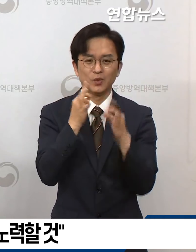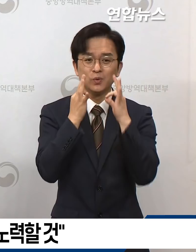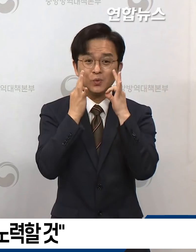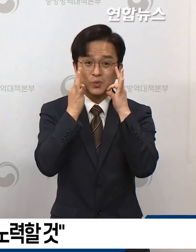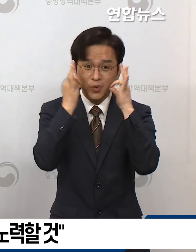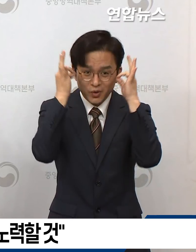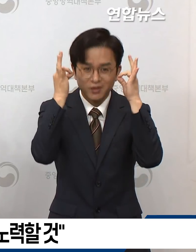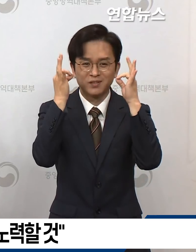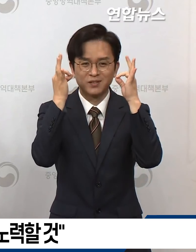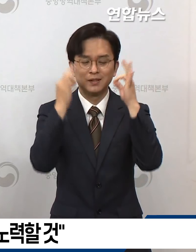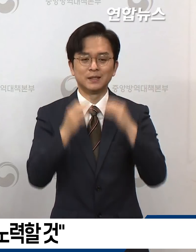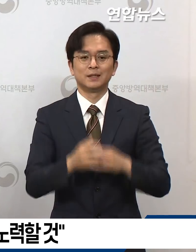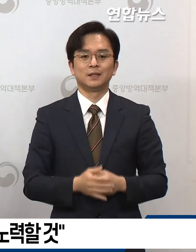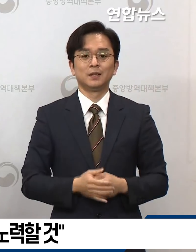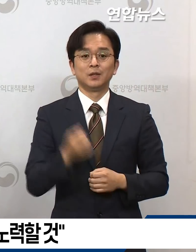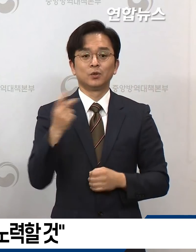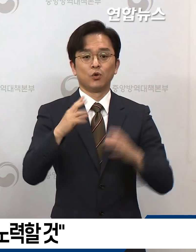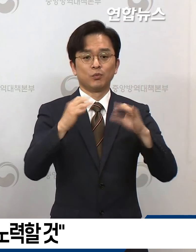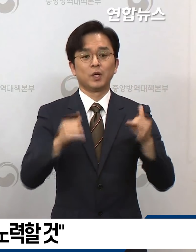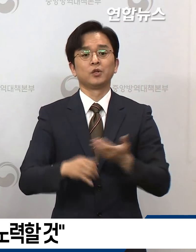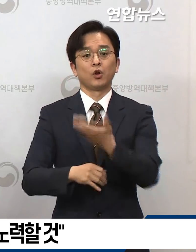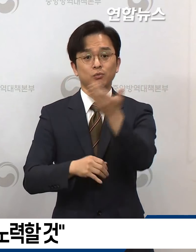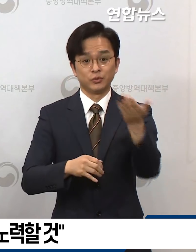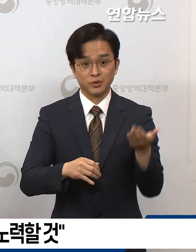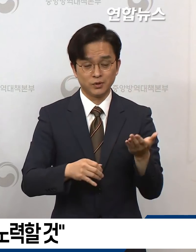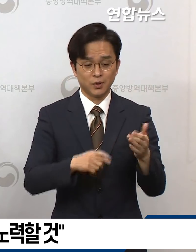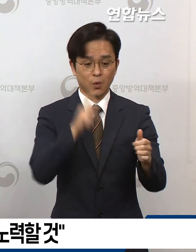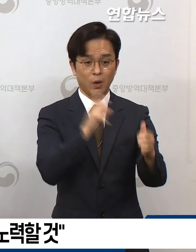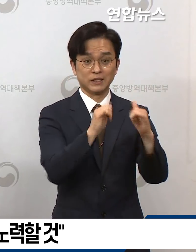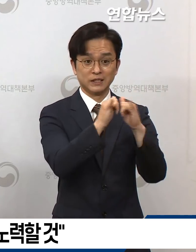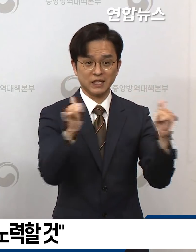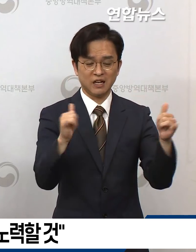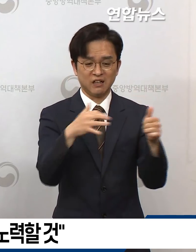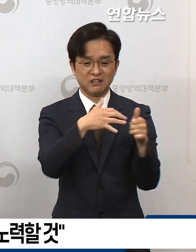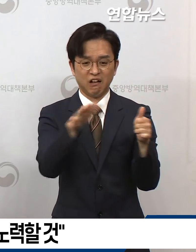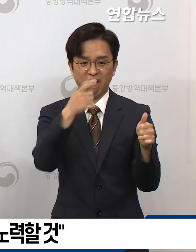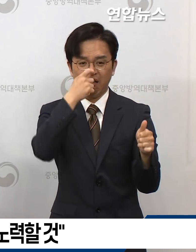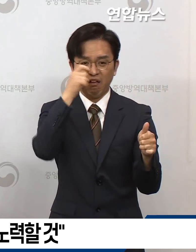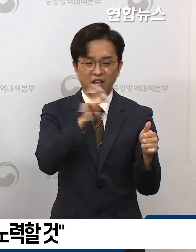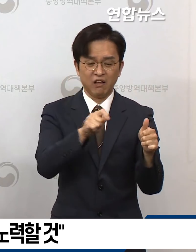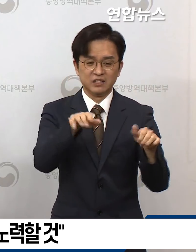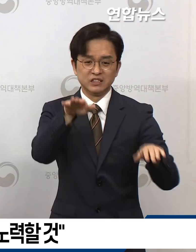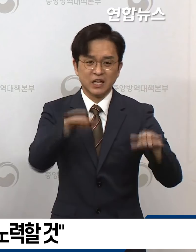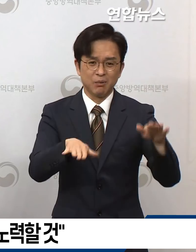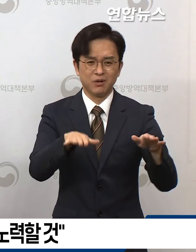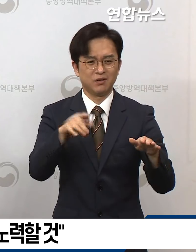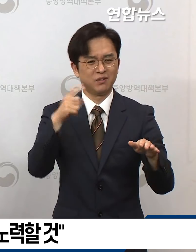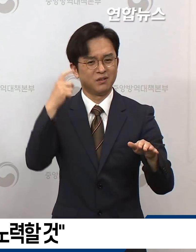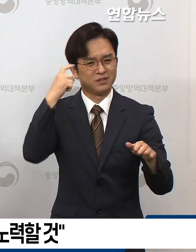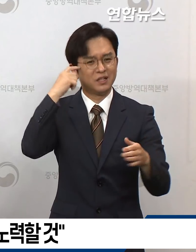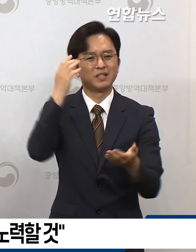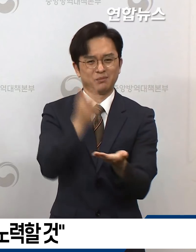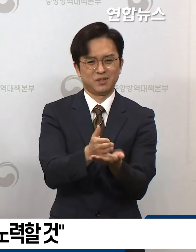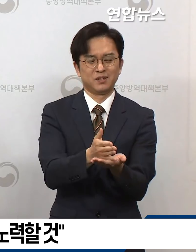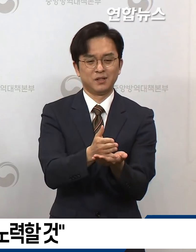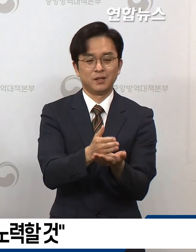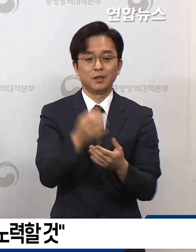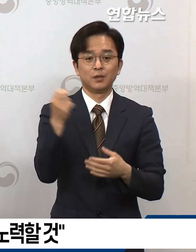언론인들께서도 확진자에 대한 편견의 말과 차별의 마음을 가지지 않도록 도와주시고